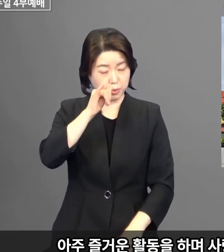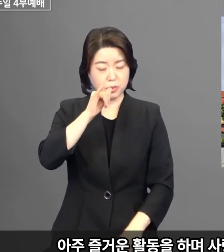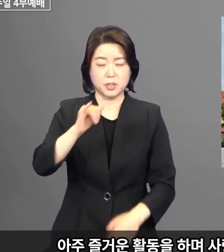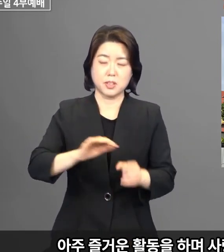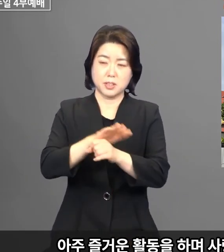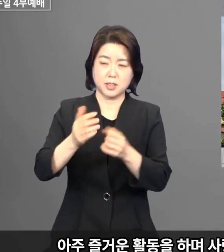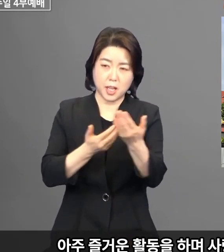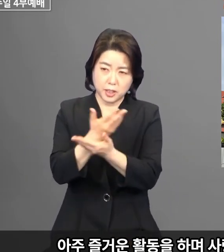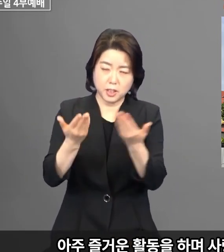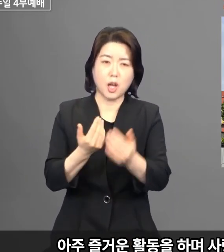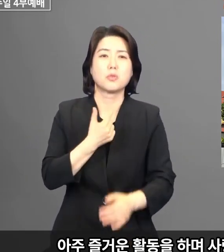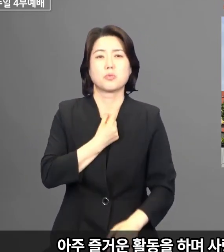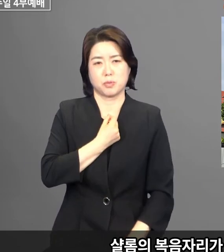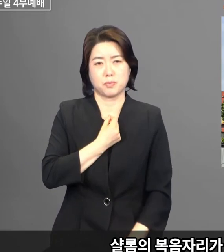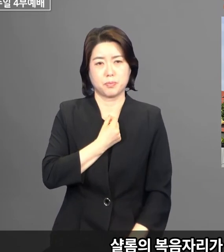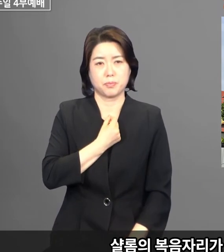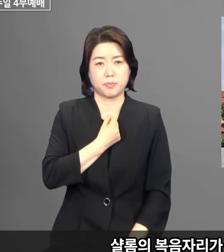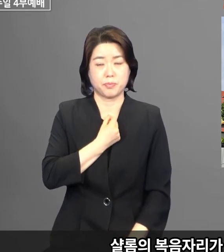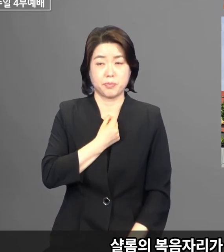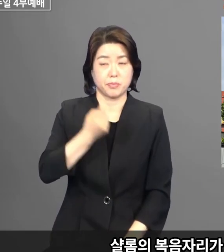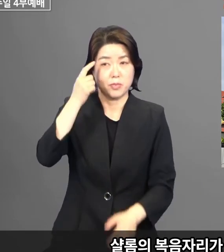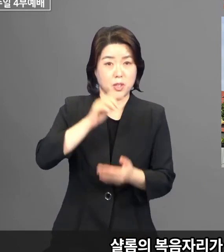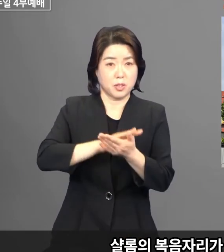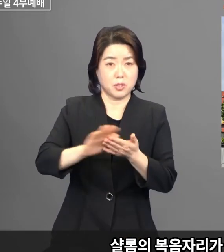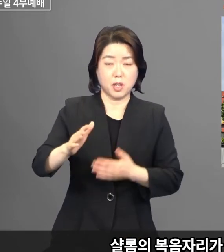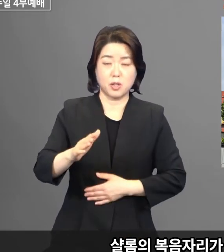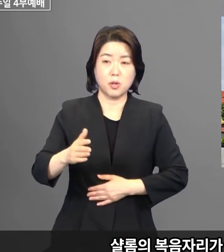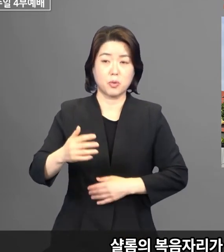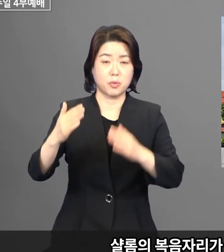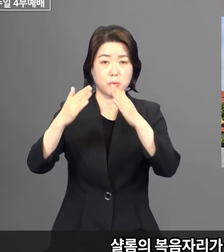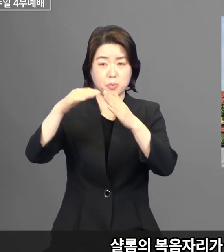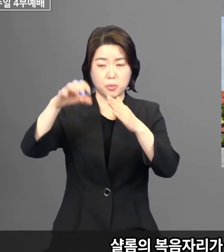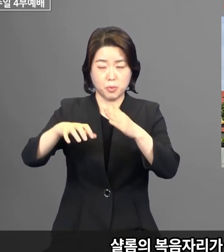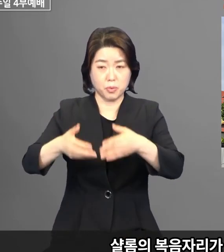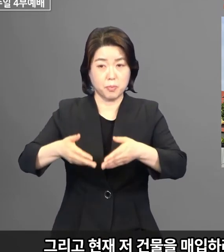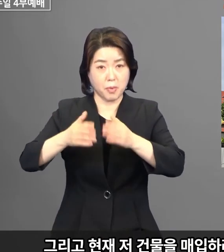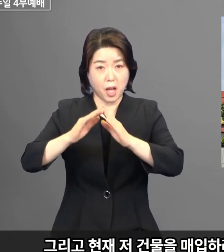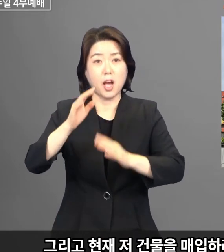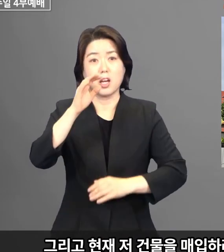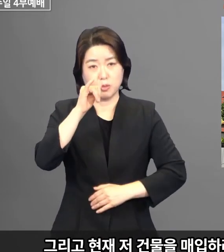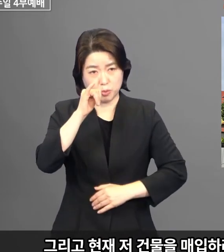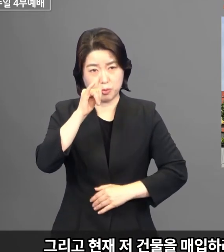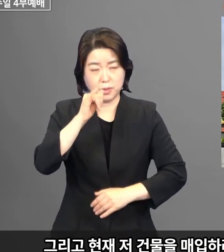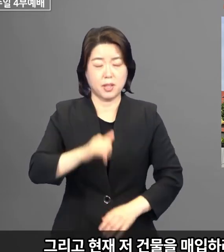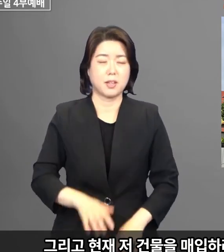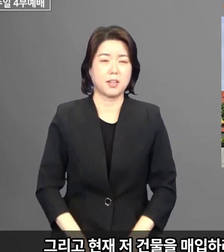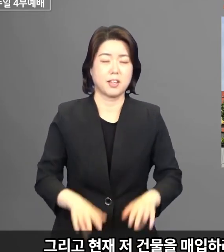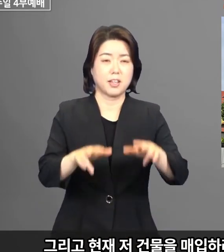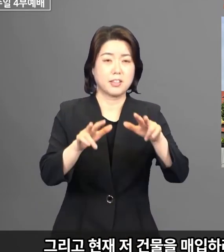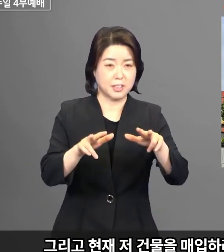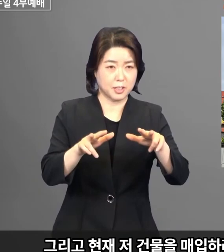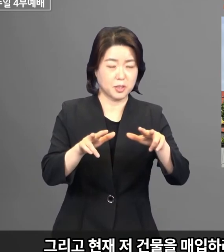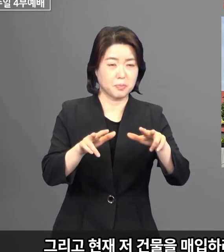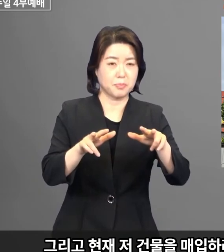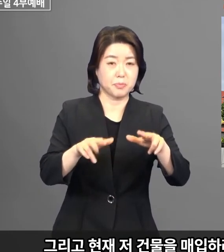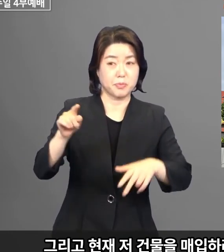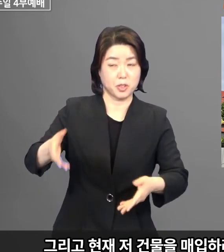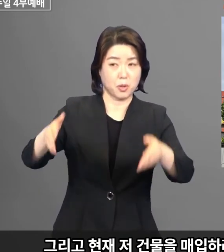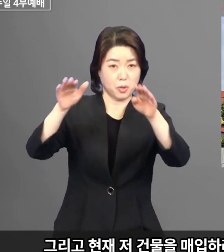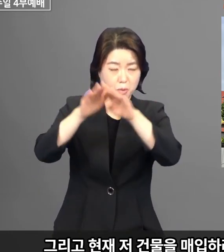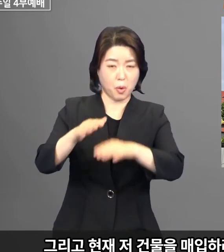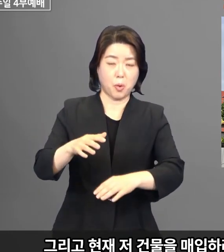사랑을 나누려고 하고 있습니다. 샬롬의 보금자리가 일구어질 수 있도록, 그리고 현재 저